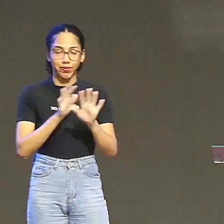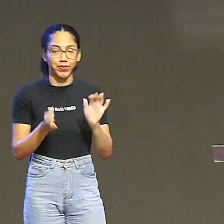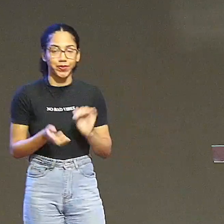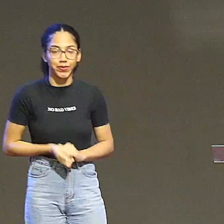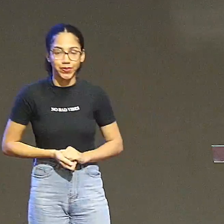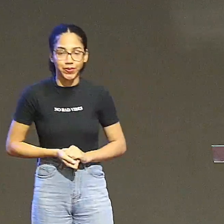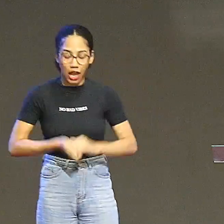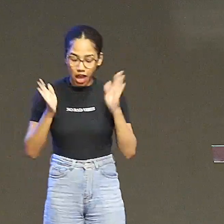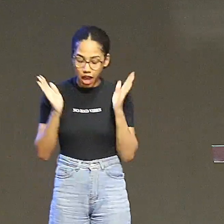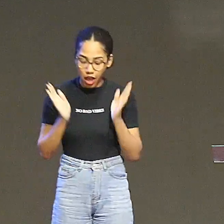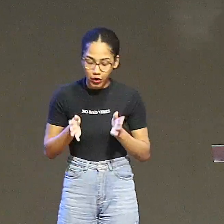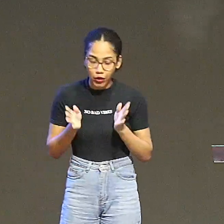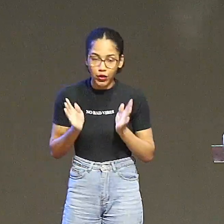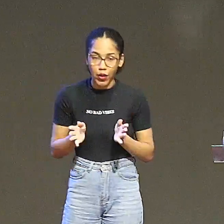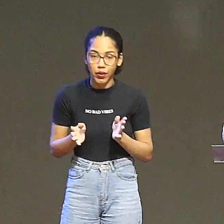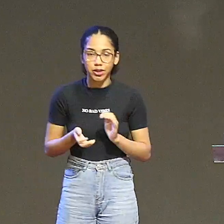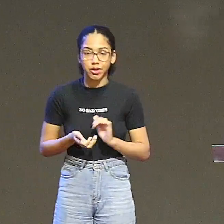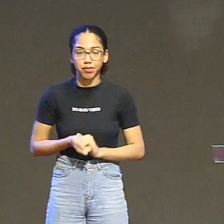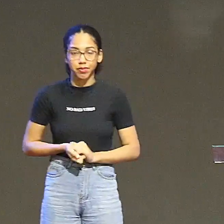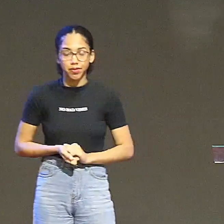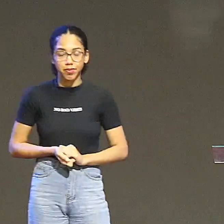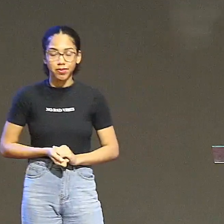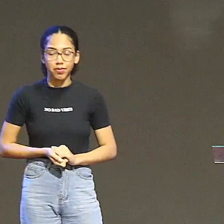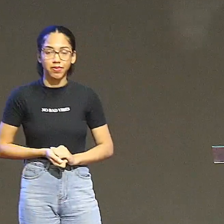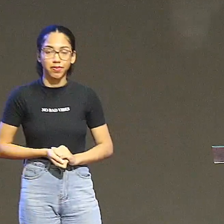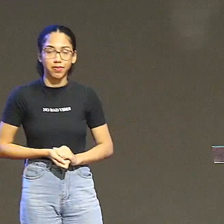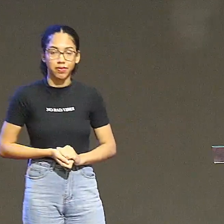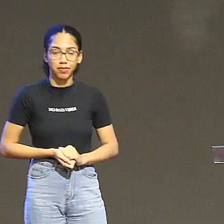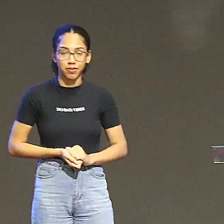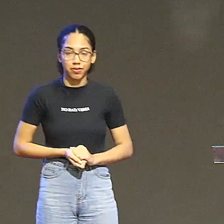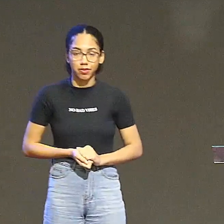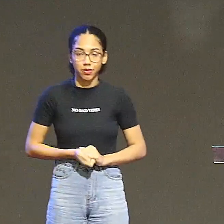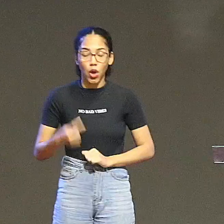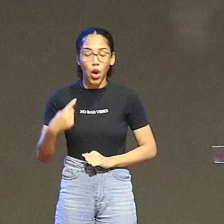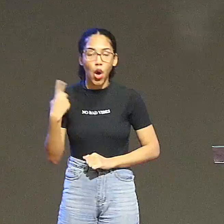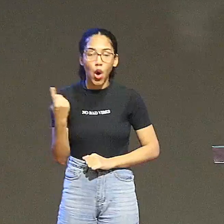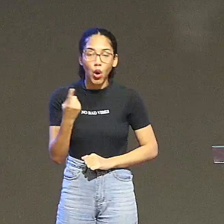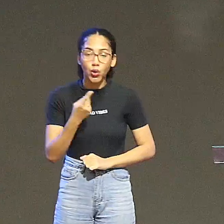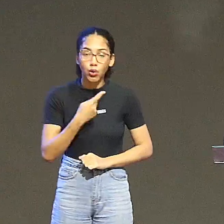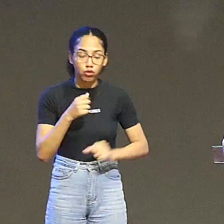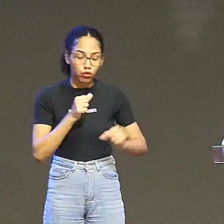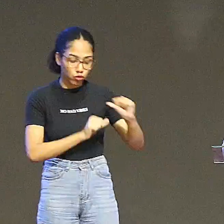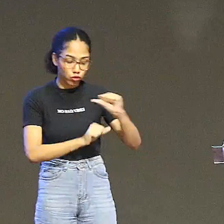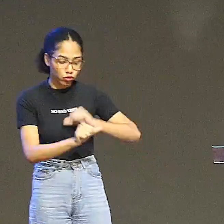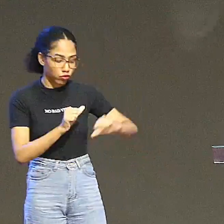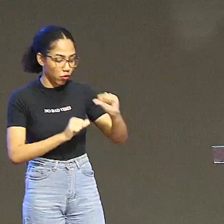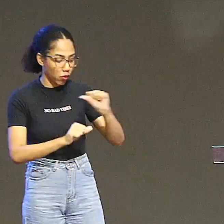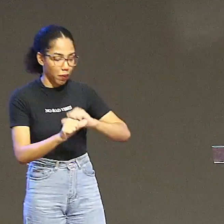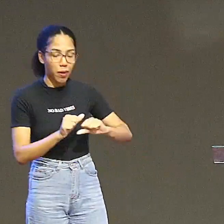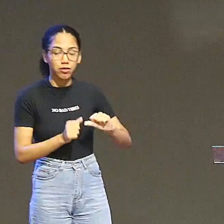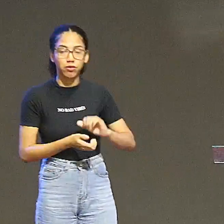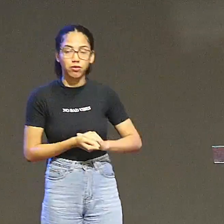agora usando poeticamente é claro o DNA de Deus está agindo em